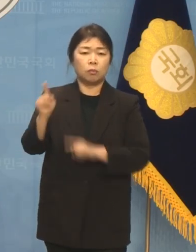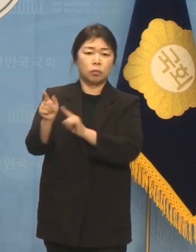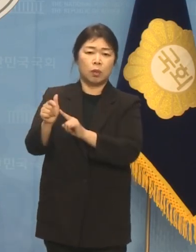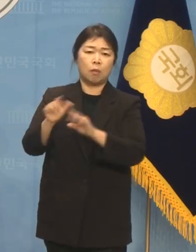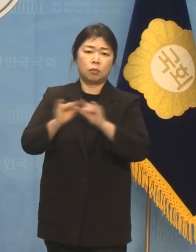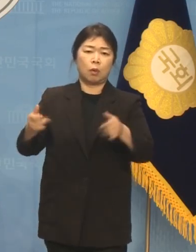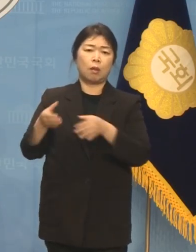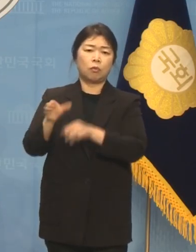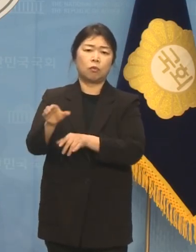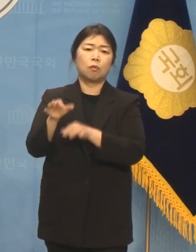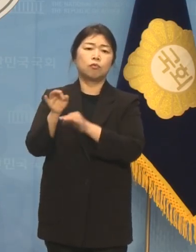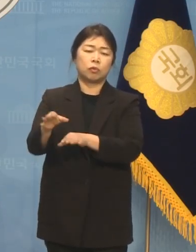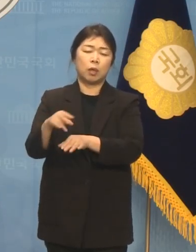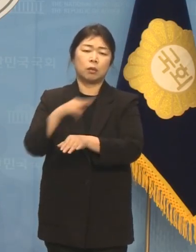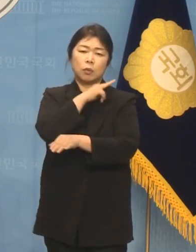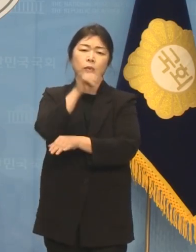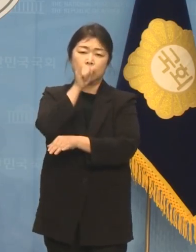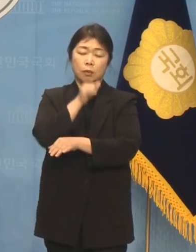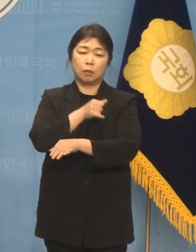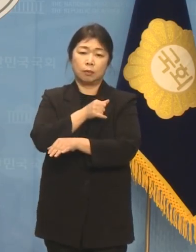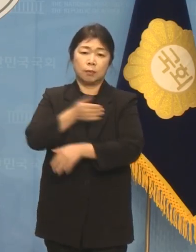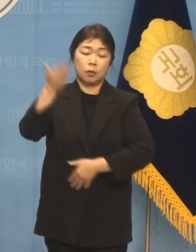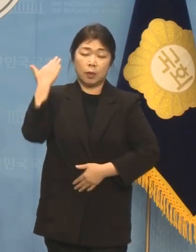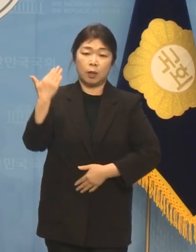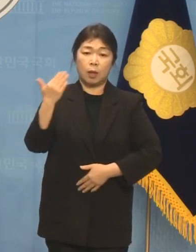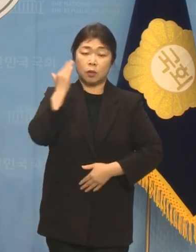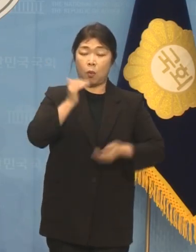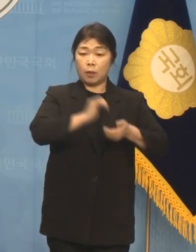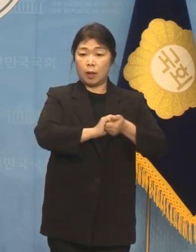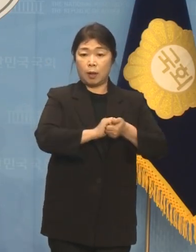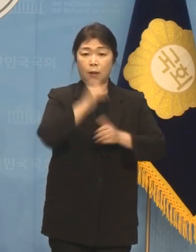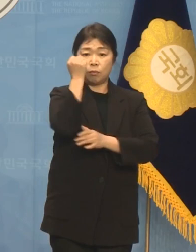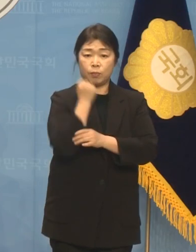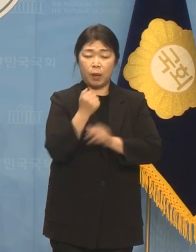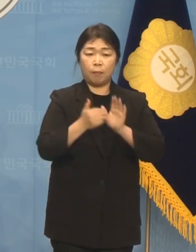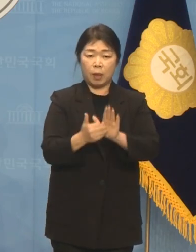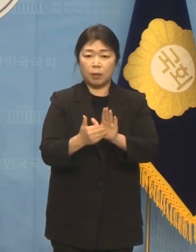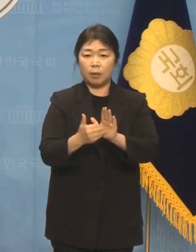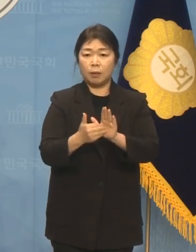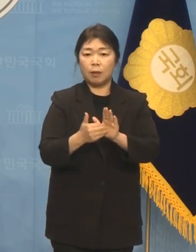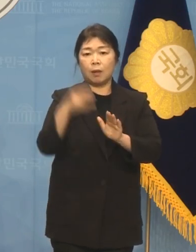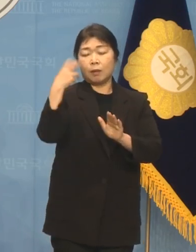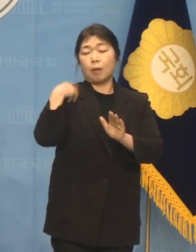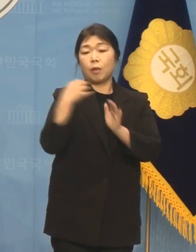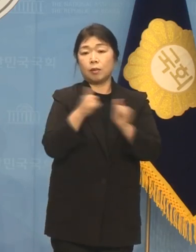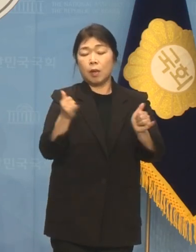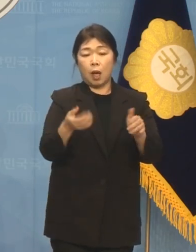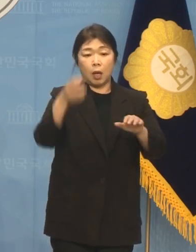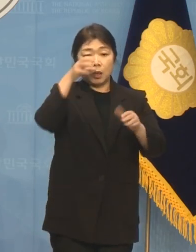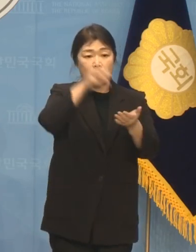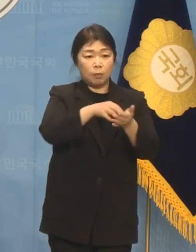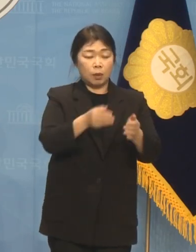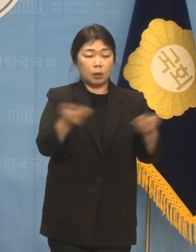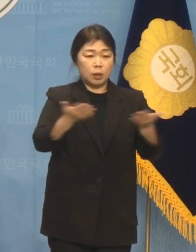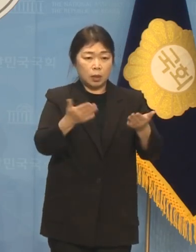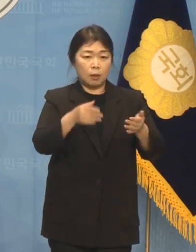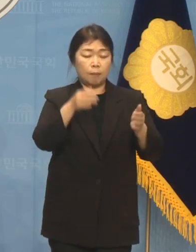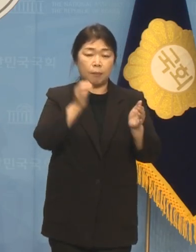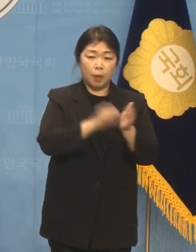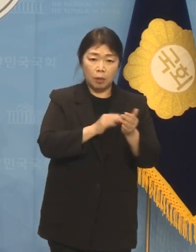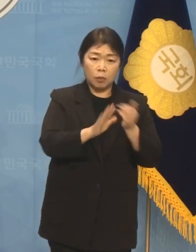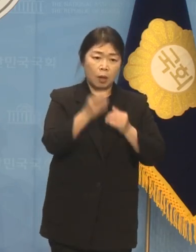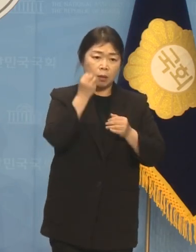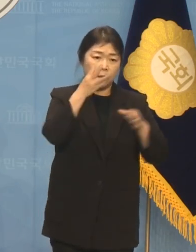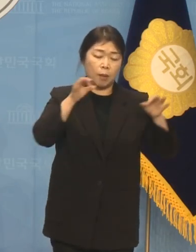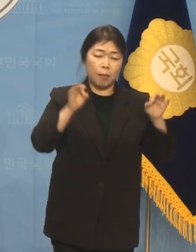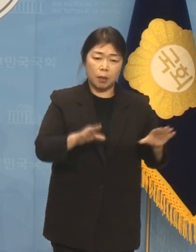불거졌습니다 과거 청와대 반부패 비서관으로 임명된지 3개월 만에 부동산 투기 의혹으로